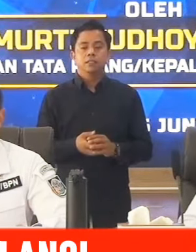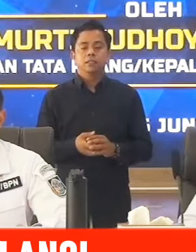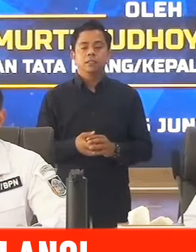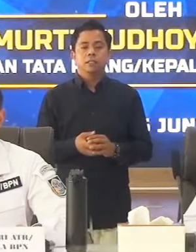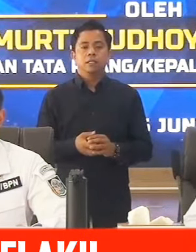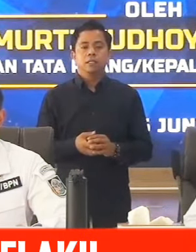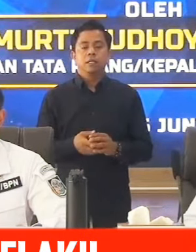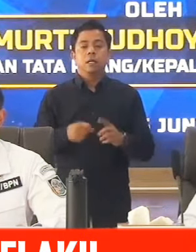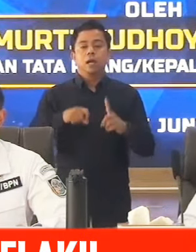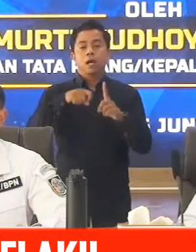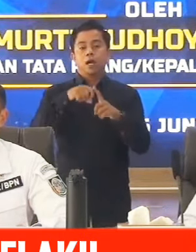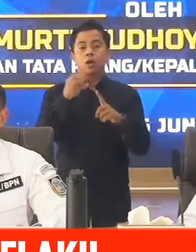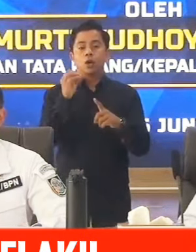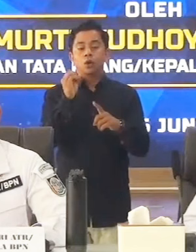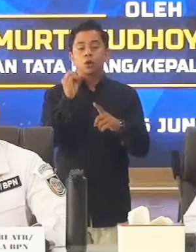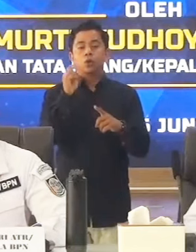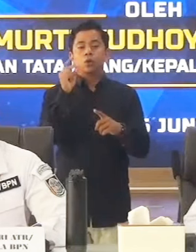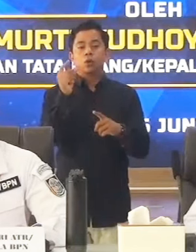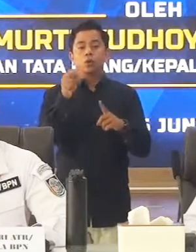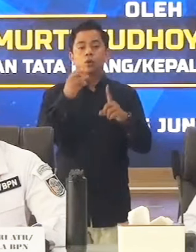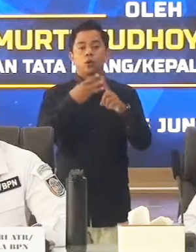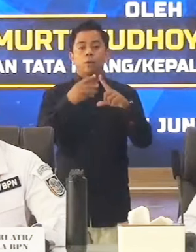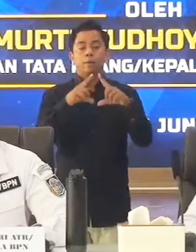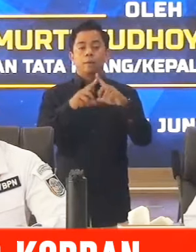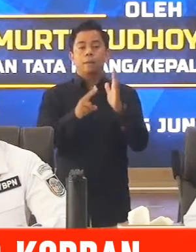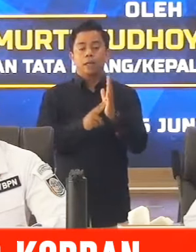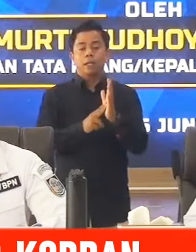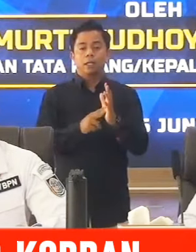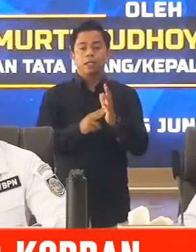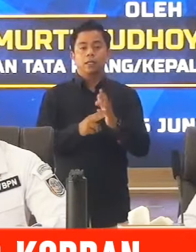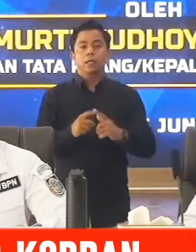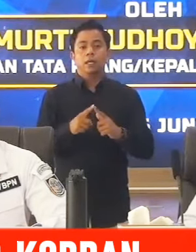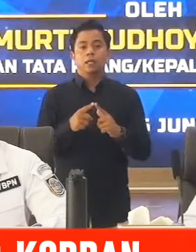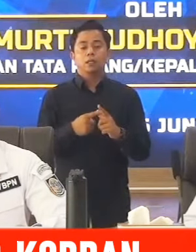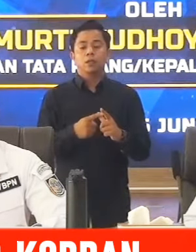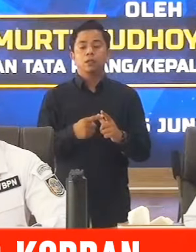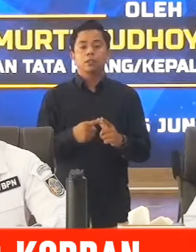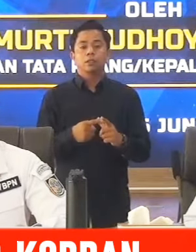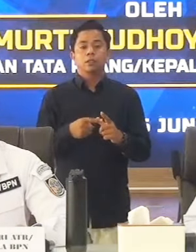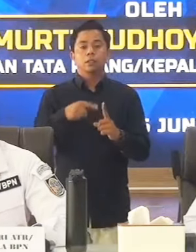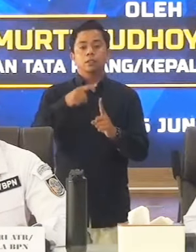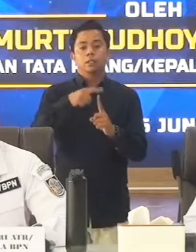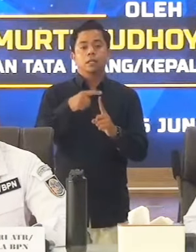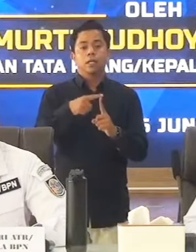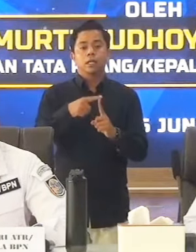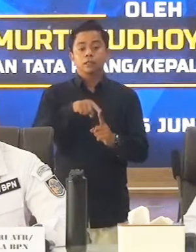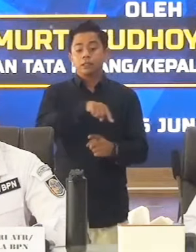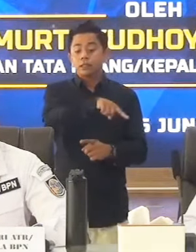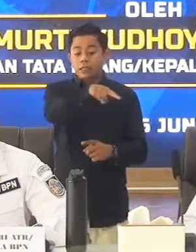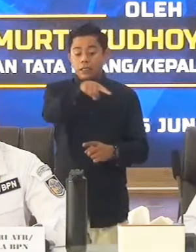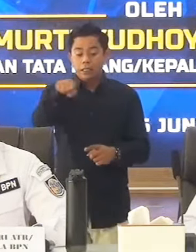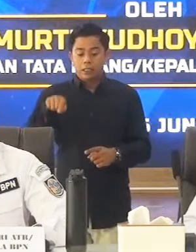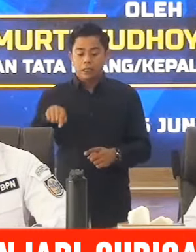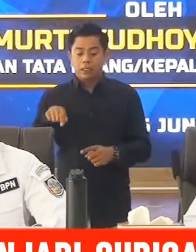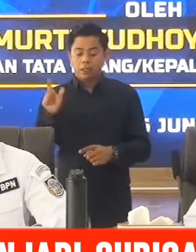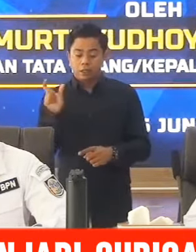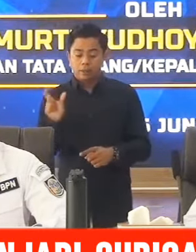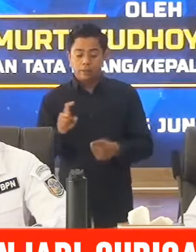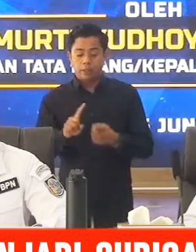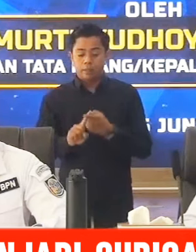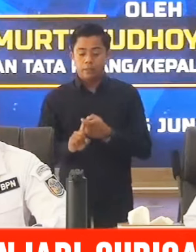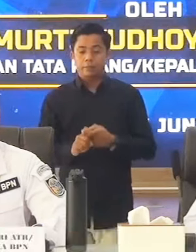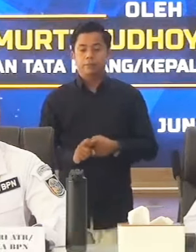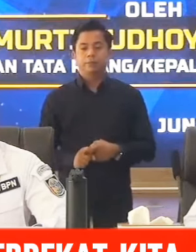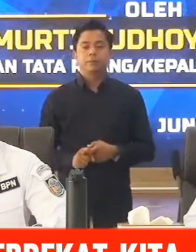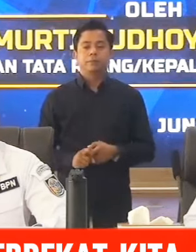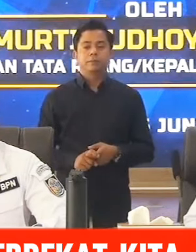korban, saya ulangi, yang menjadi pelaku itu ada di sekitar korban. Ya bukan berarti kita